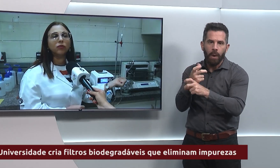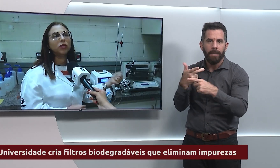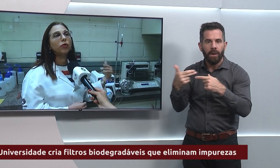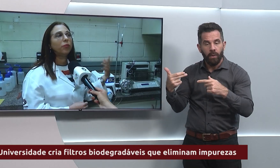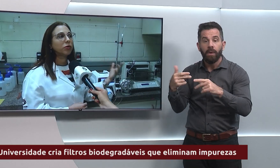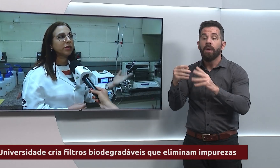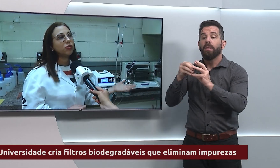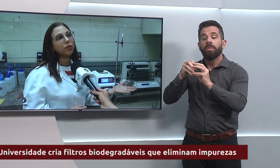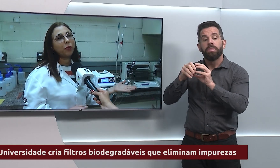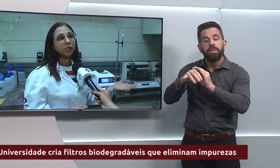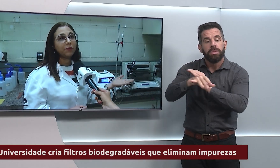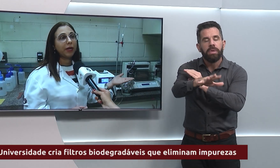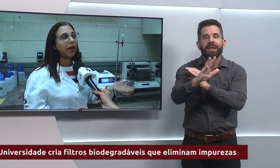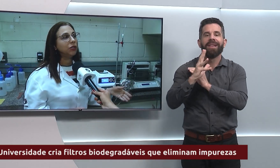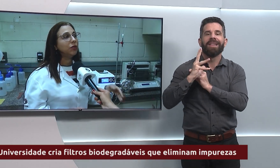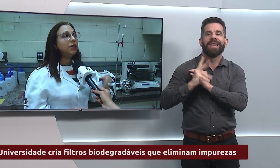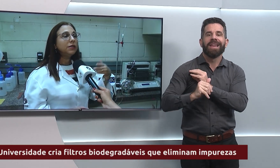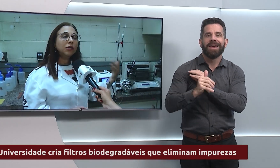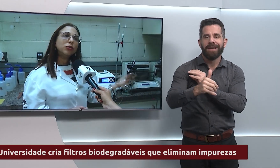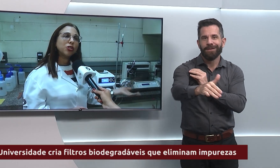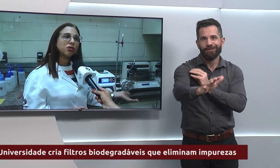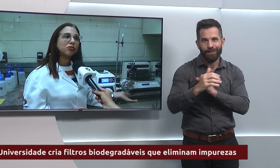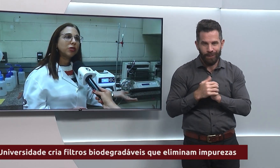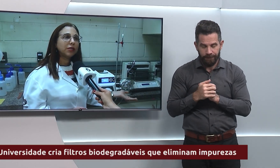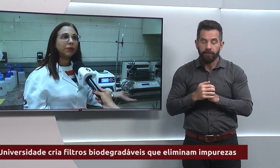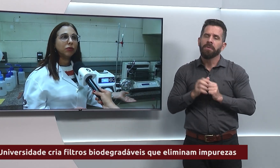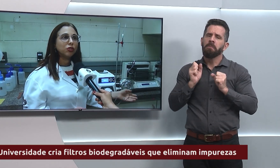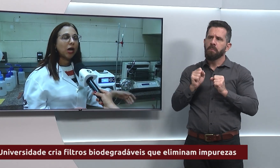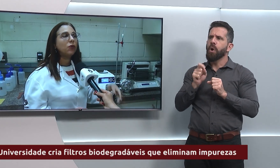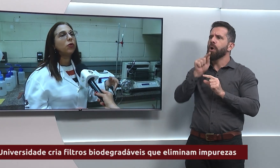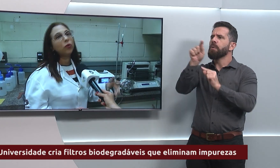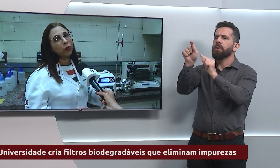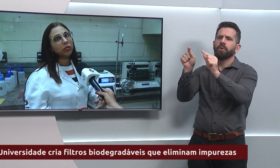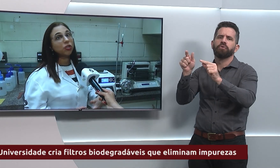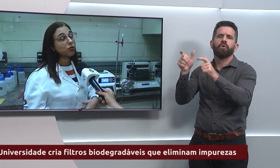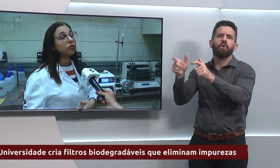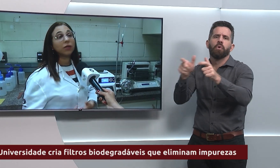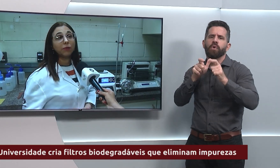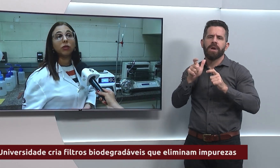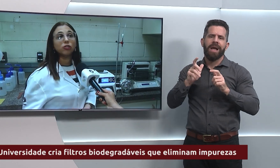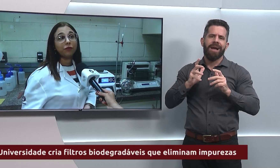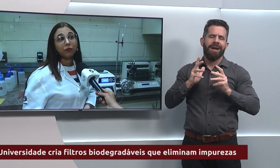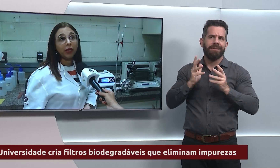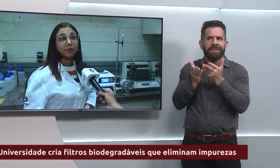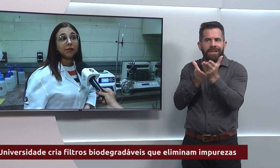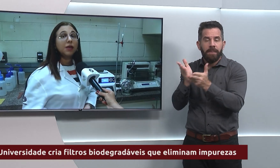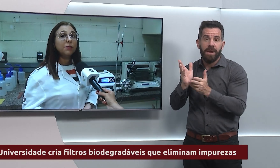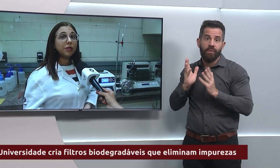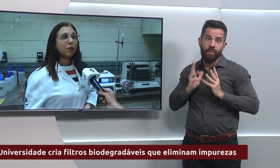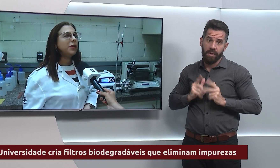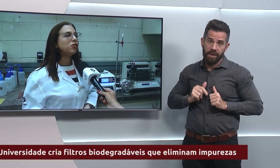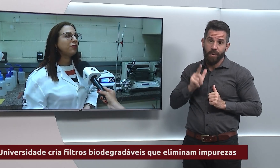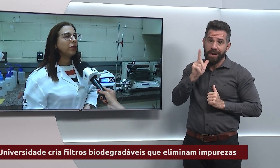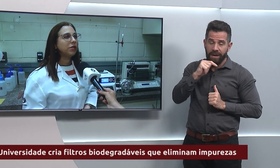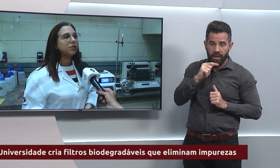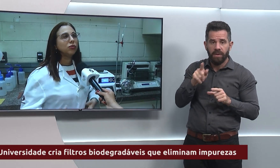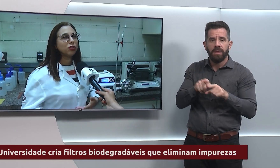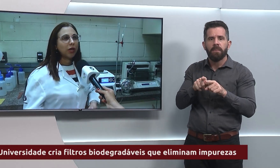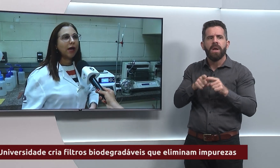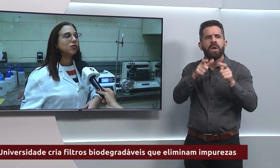um processo que pode ser empregado tanto em estações de tratamento de água quanto em estações de tratamento de efluentes, principalmente efluentes industriais ou efluentes